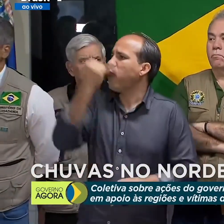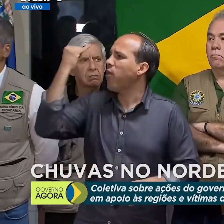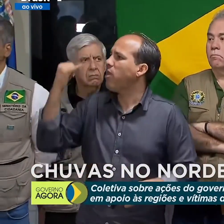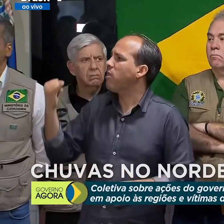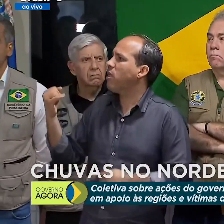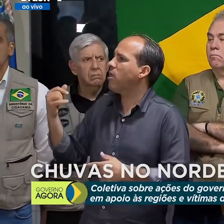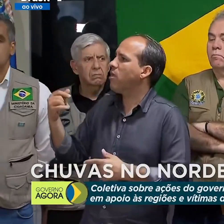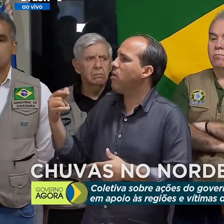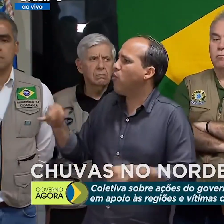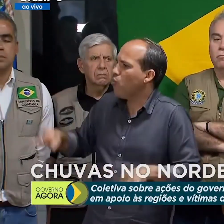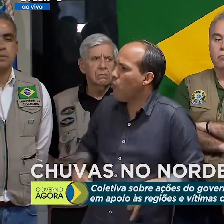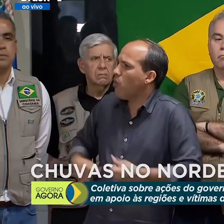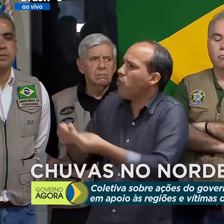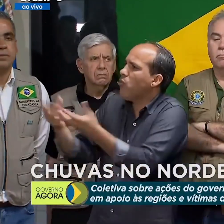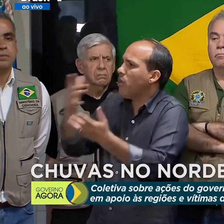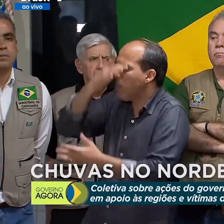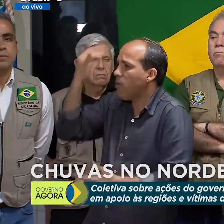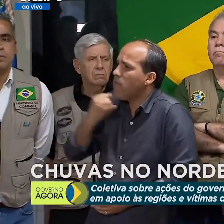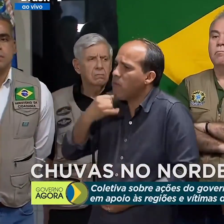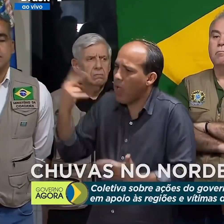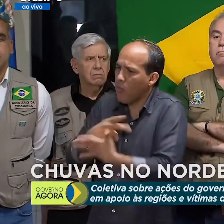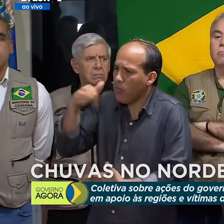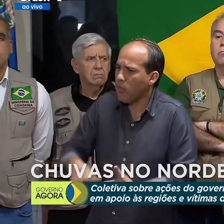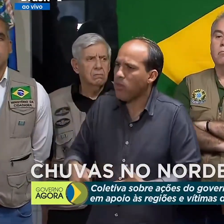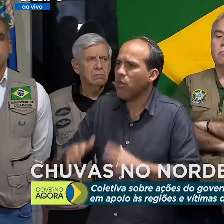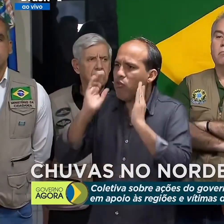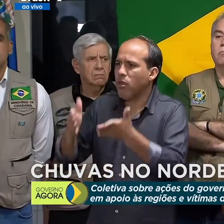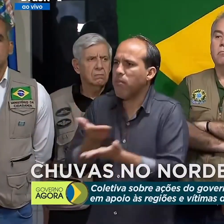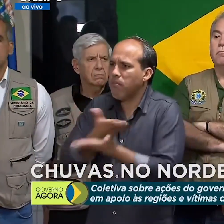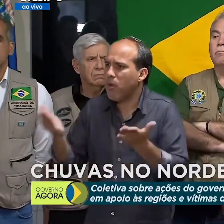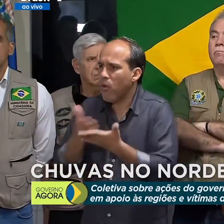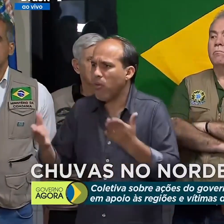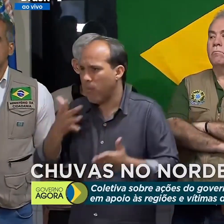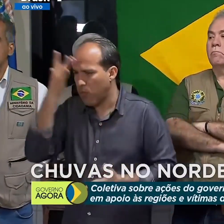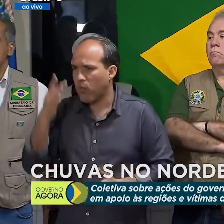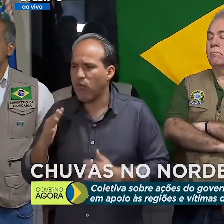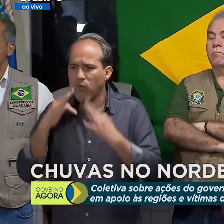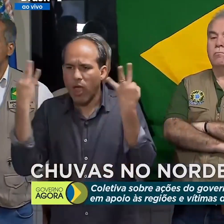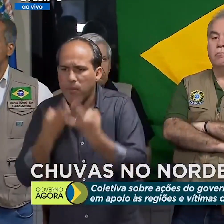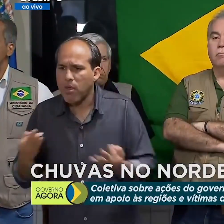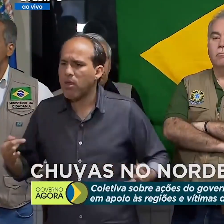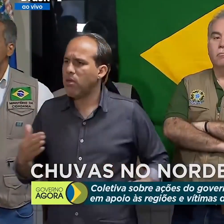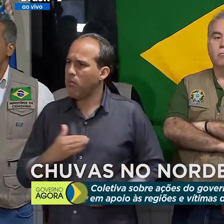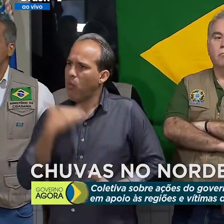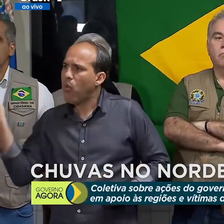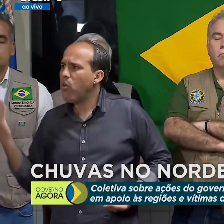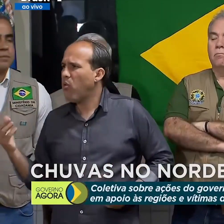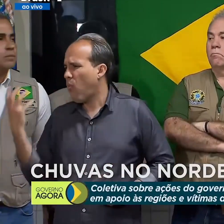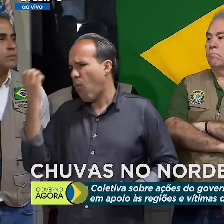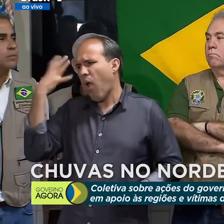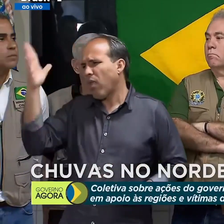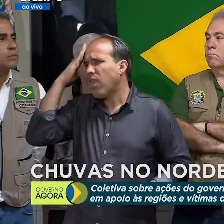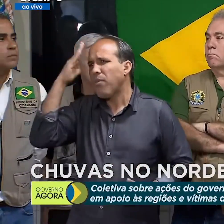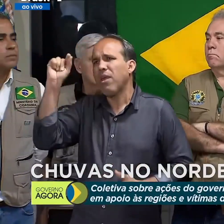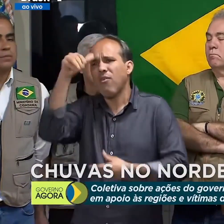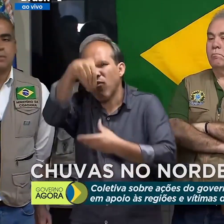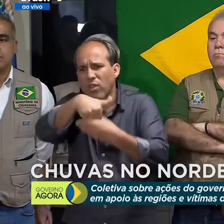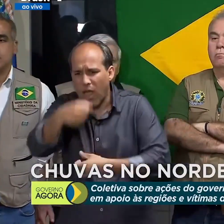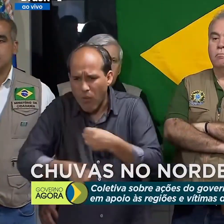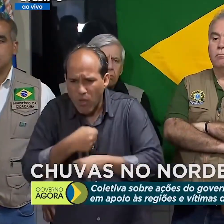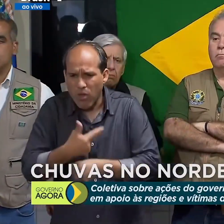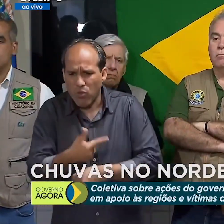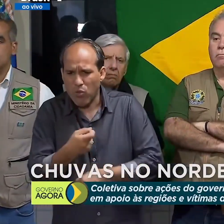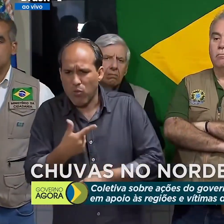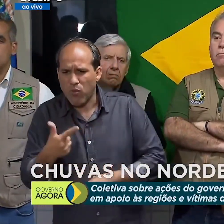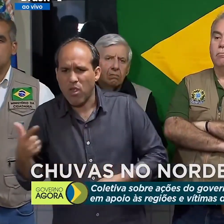desgraça de alguns como infelizmente aconteceu que perderam parentes mesmo quero saber de quem vai votar esse ano